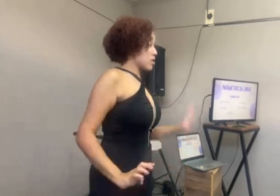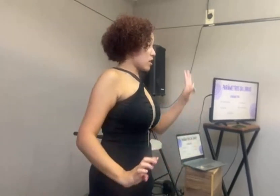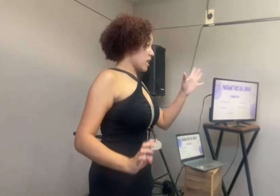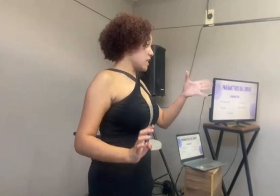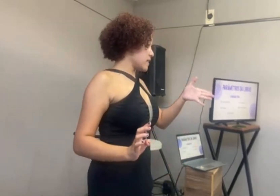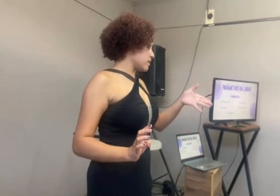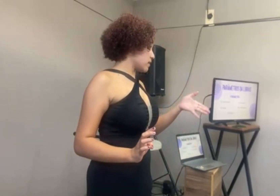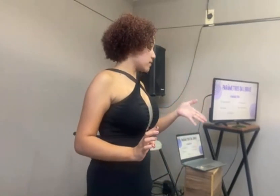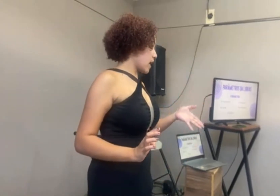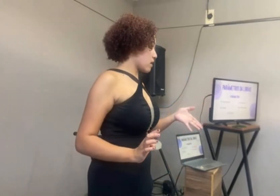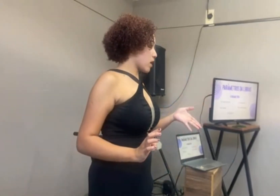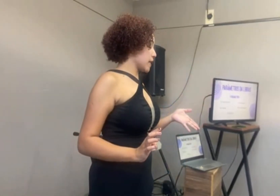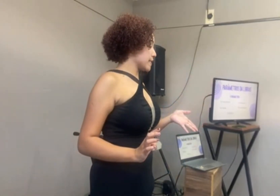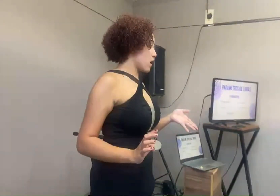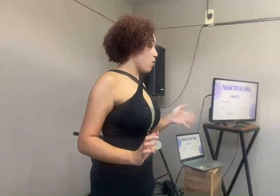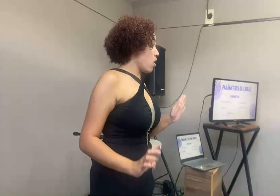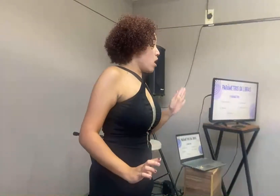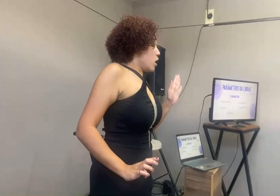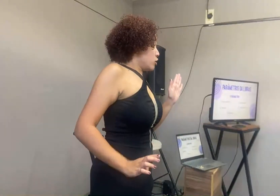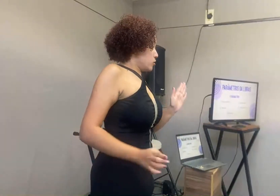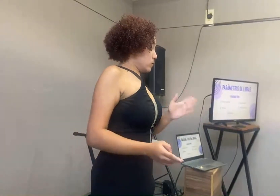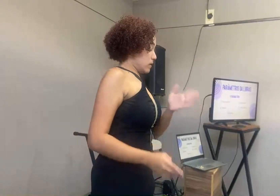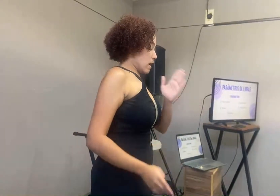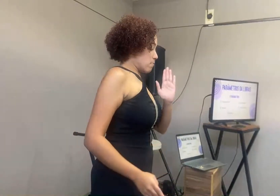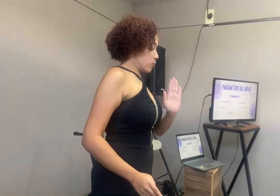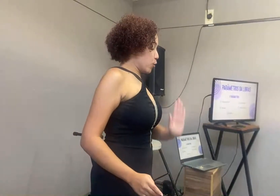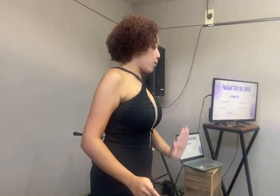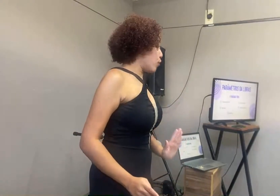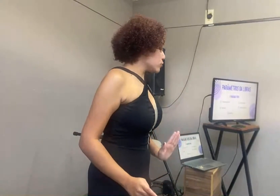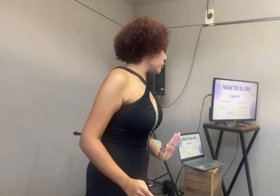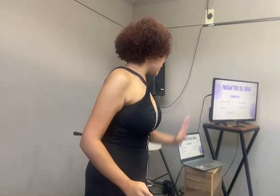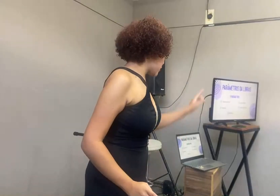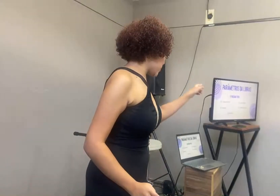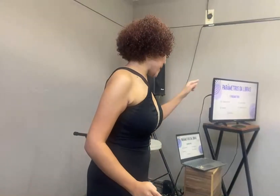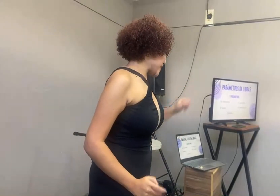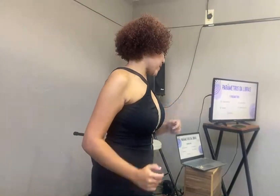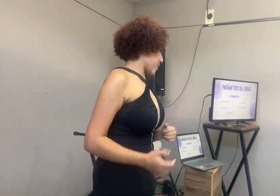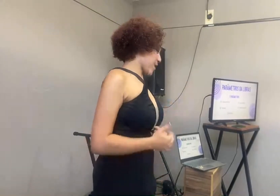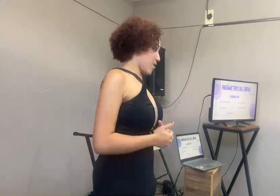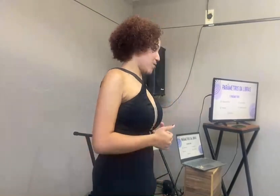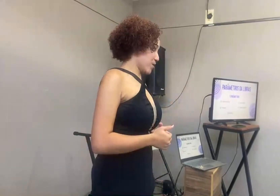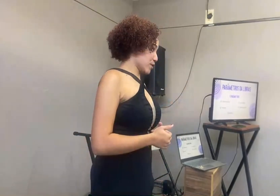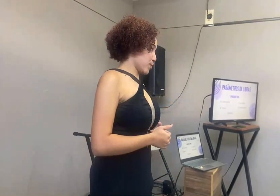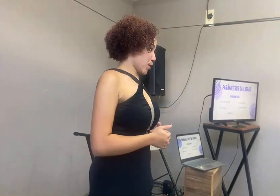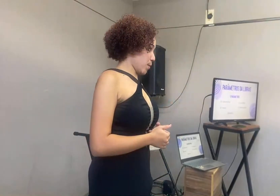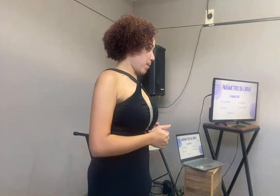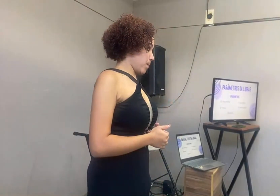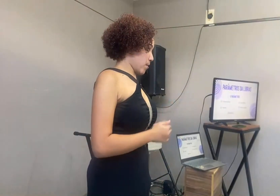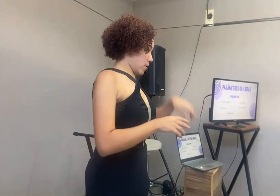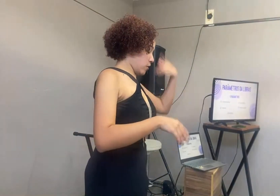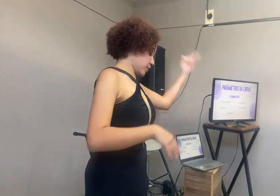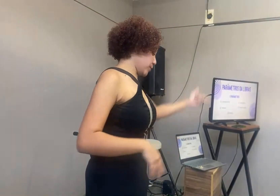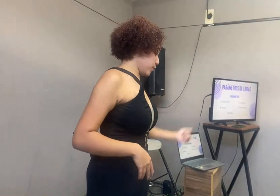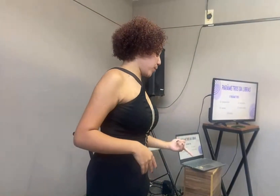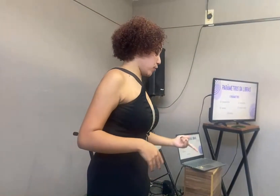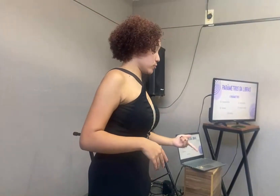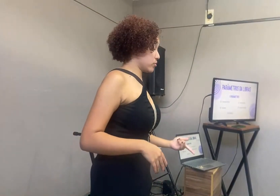só tem que se atentar à questão do ponto de articulação, que é o nosso próximo ponto,